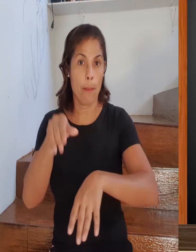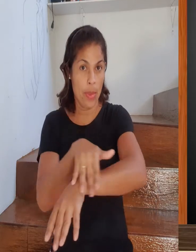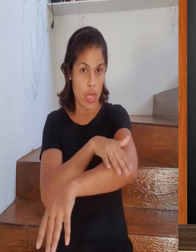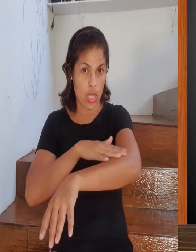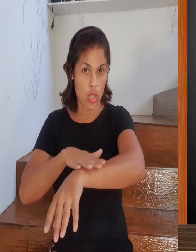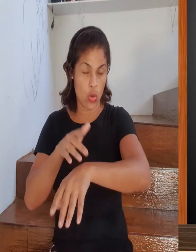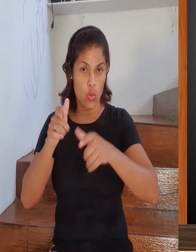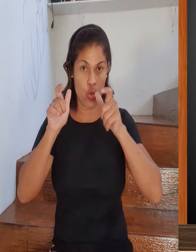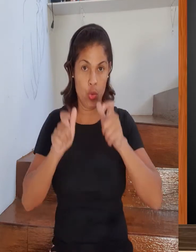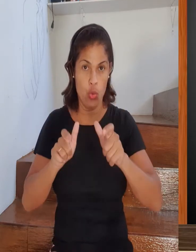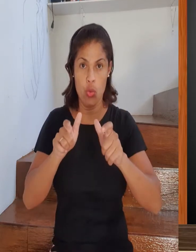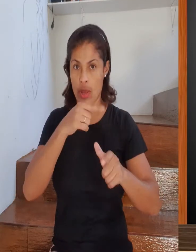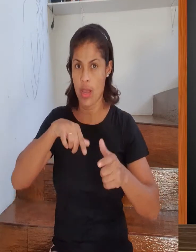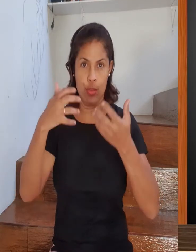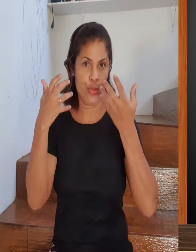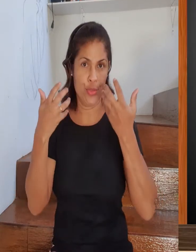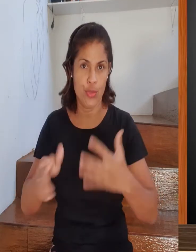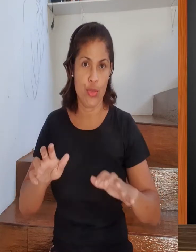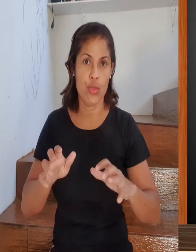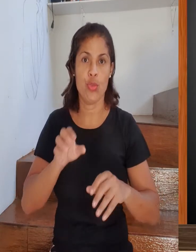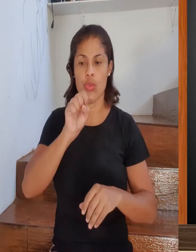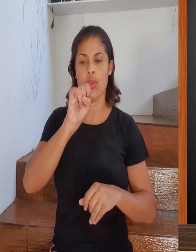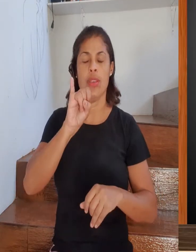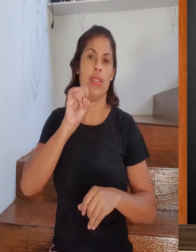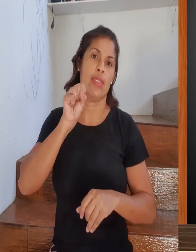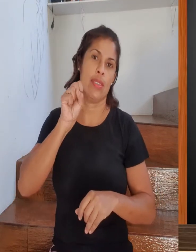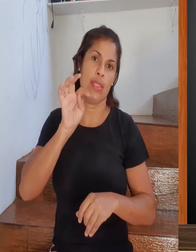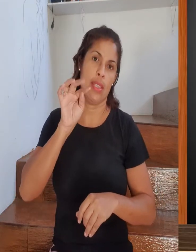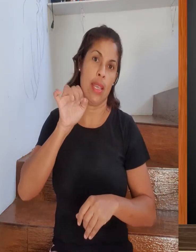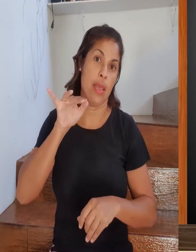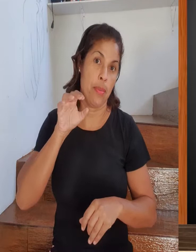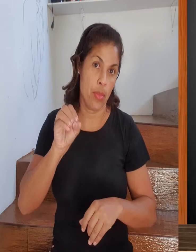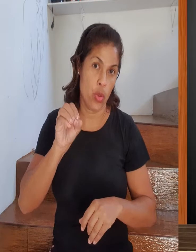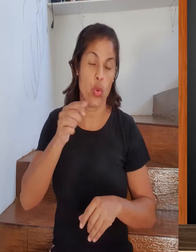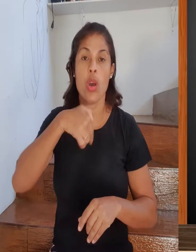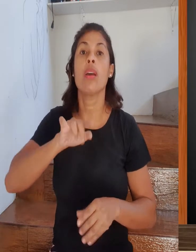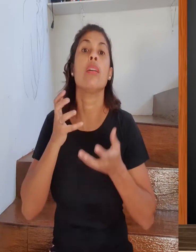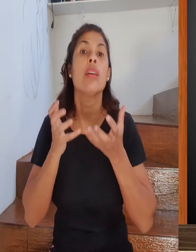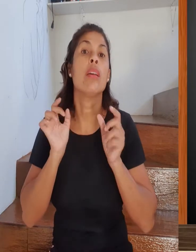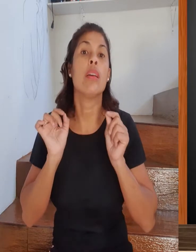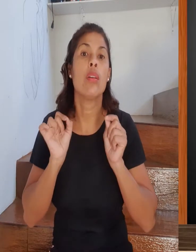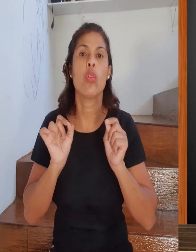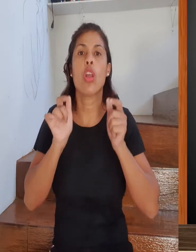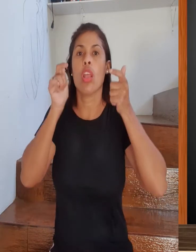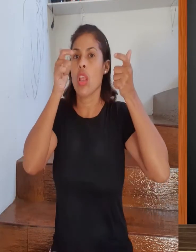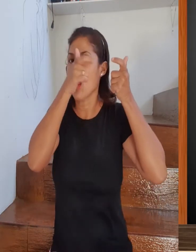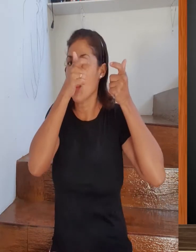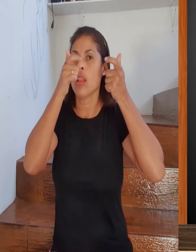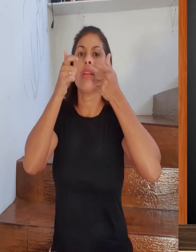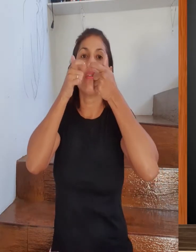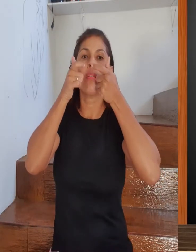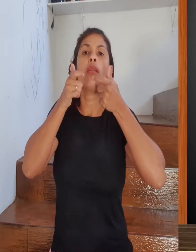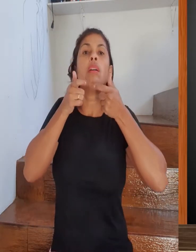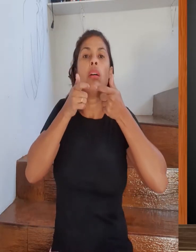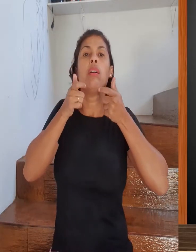tópico, normalmente nós não desejamos um efeito sistêmico. O efeito que nós desejamos é